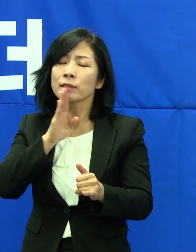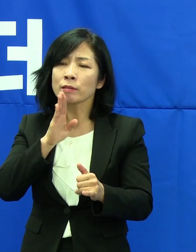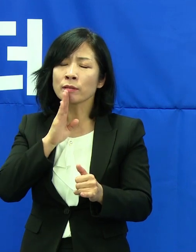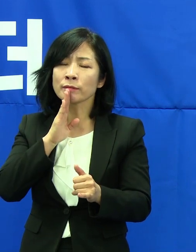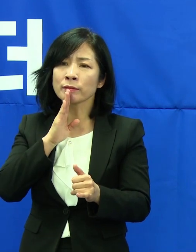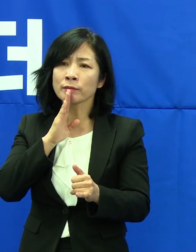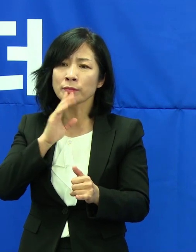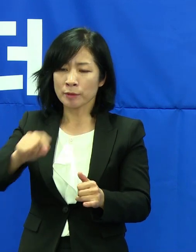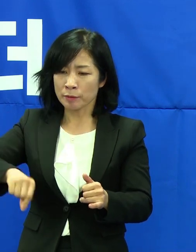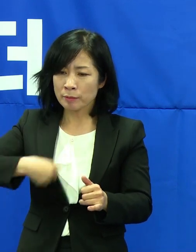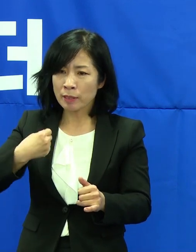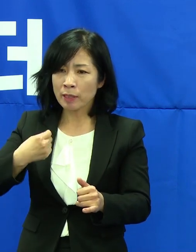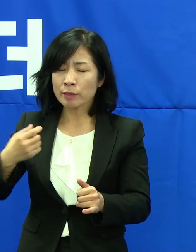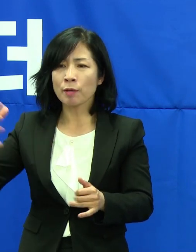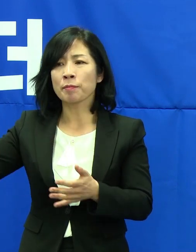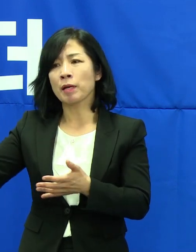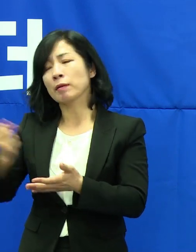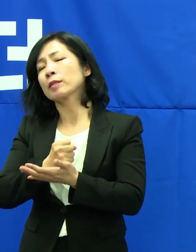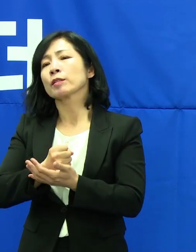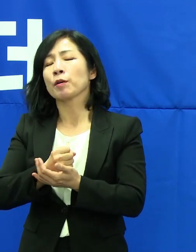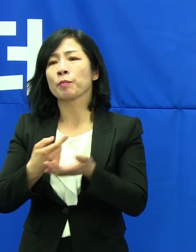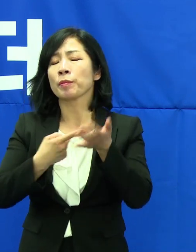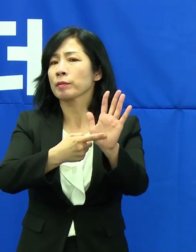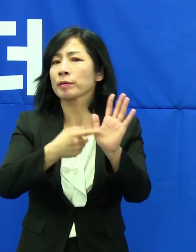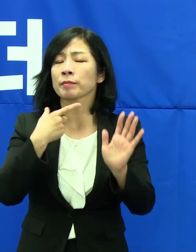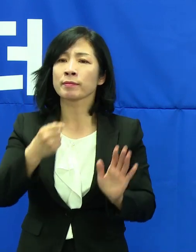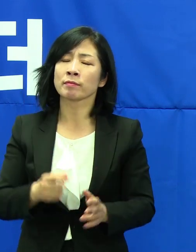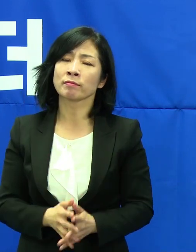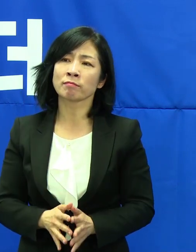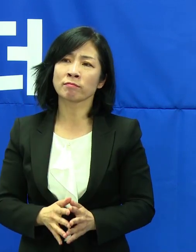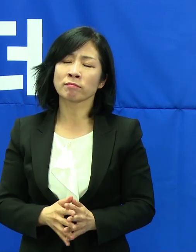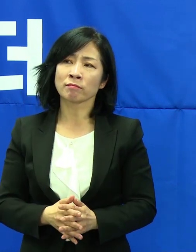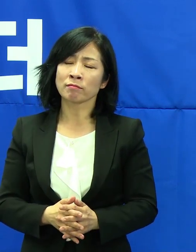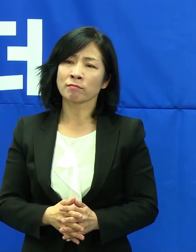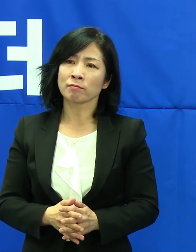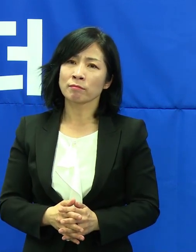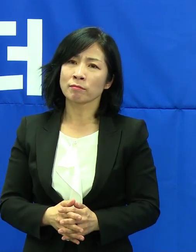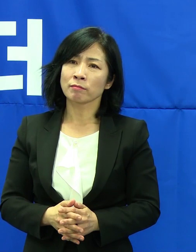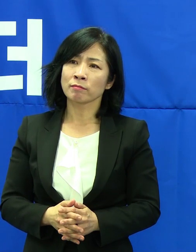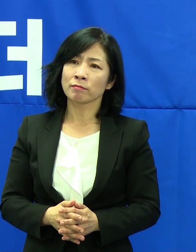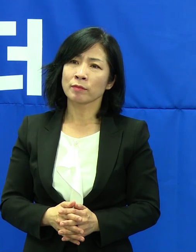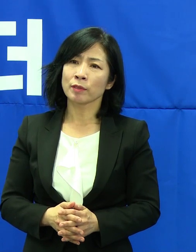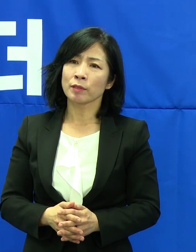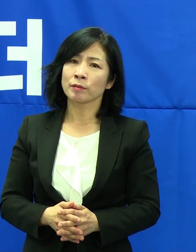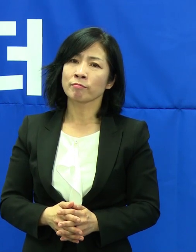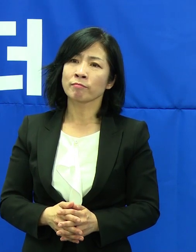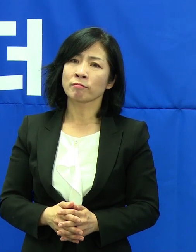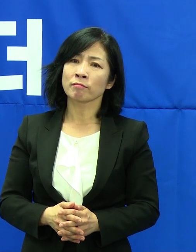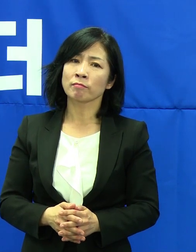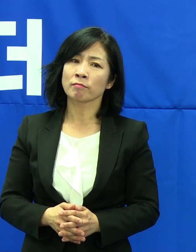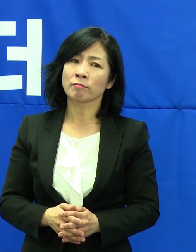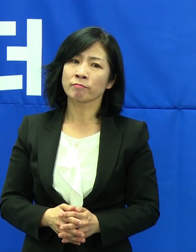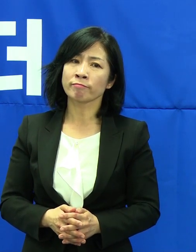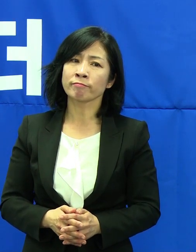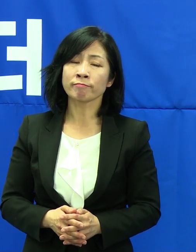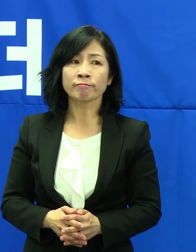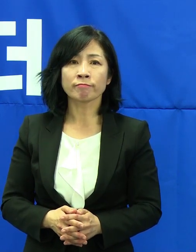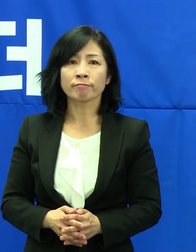가지고 말씀을 드리려고 합니다. 그리고 또 이제 상대당 후보도 결정이